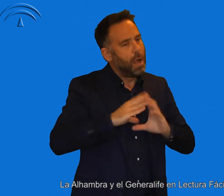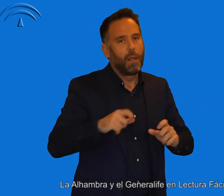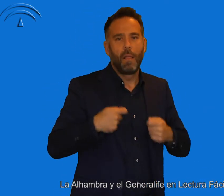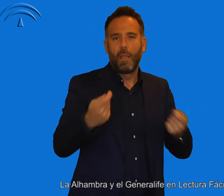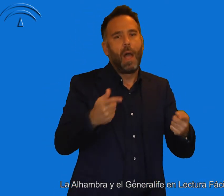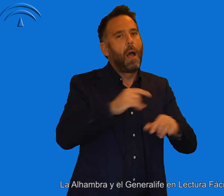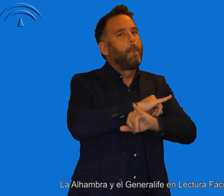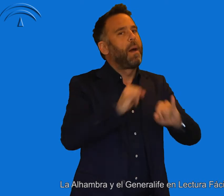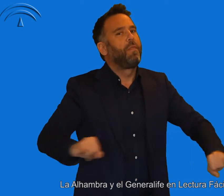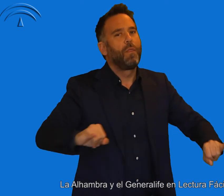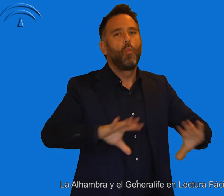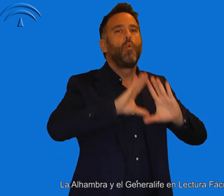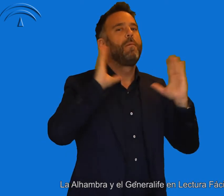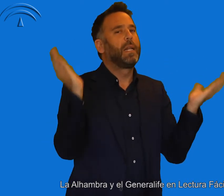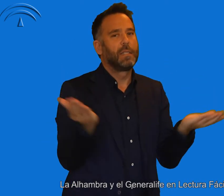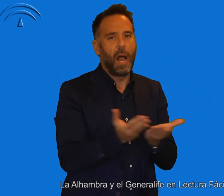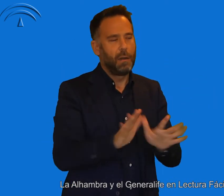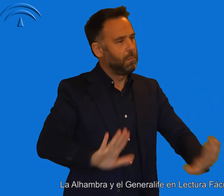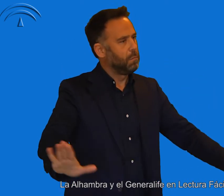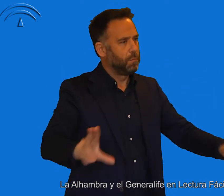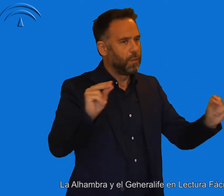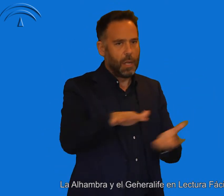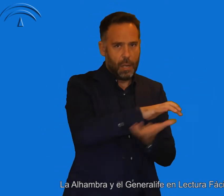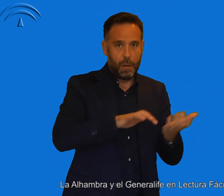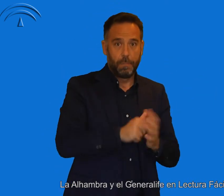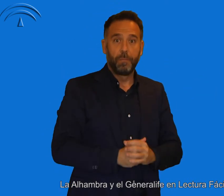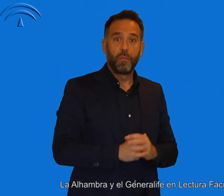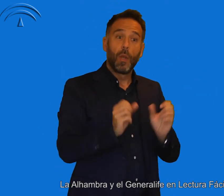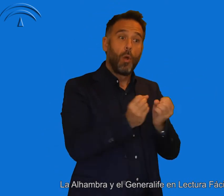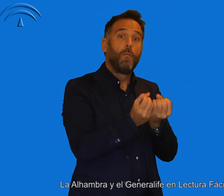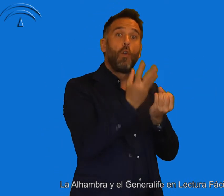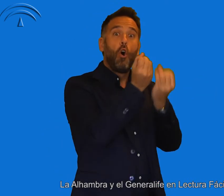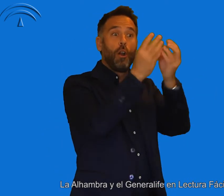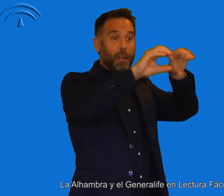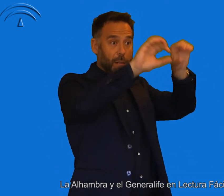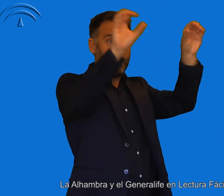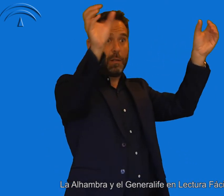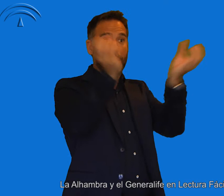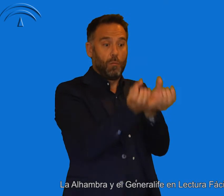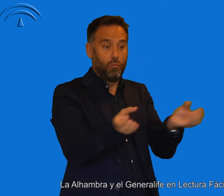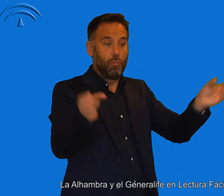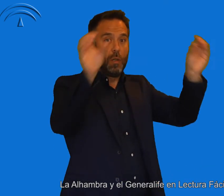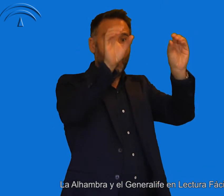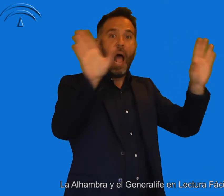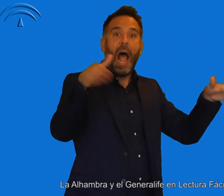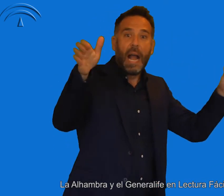emperador es la paz universal. Los ramos de laurel, los ángeles y las armas por el